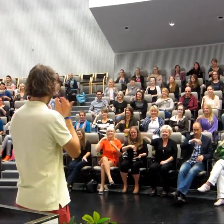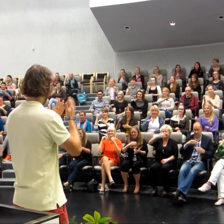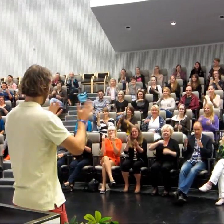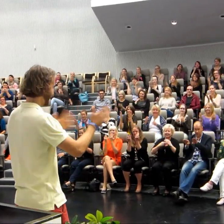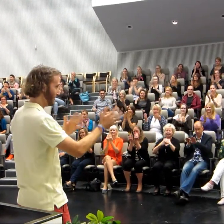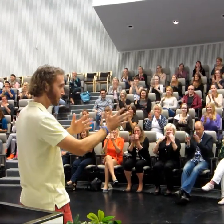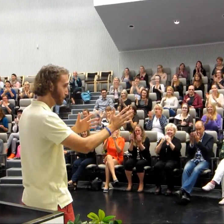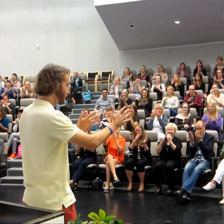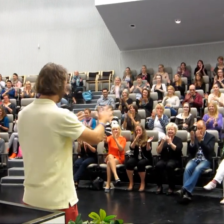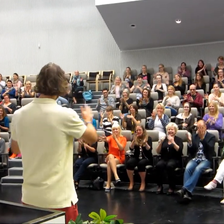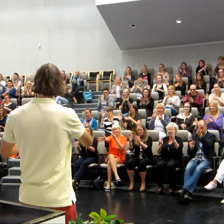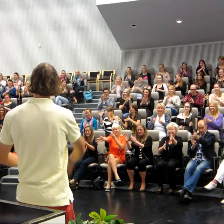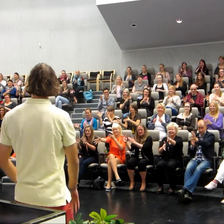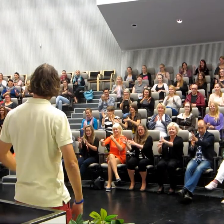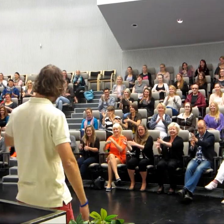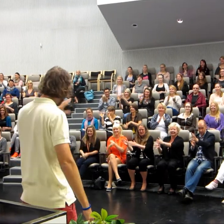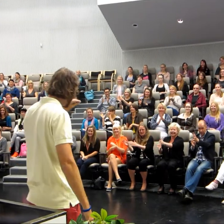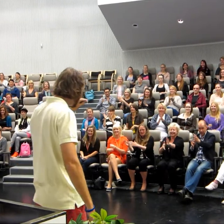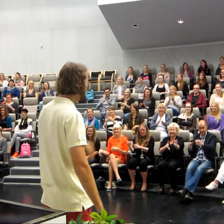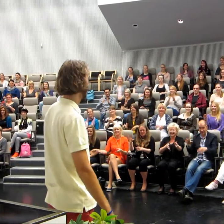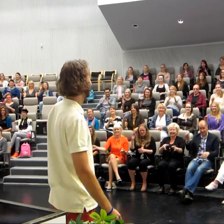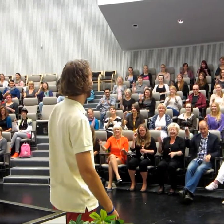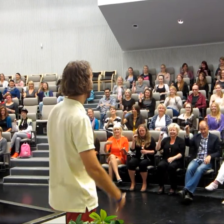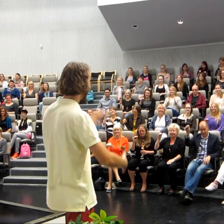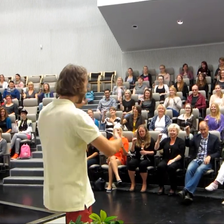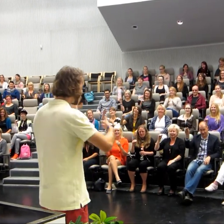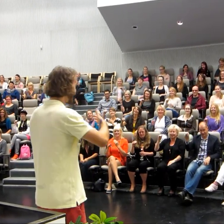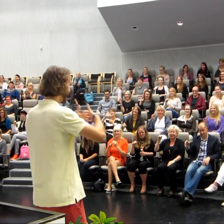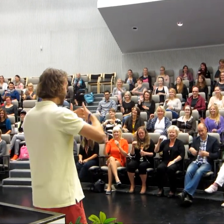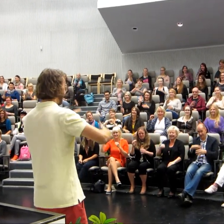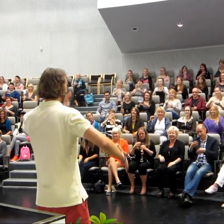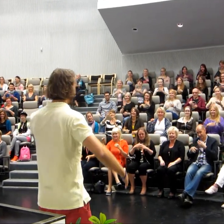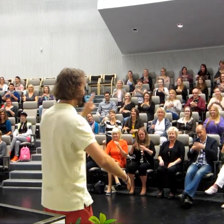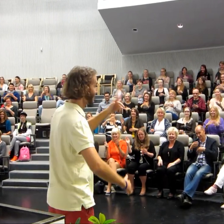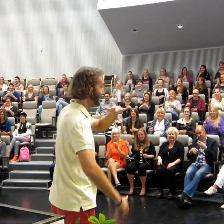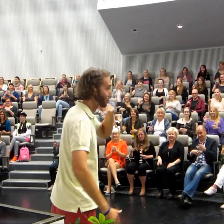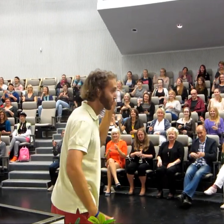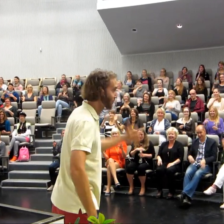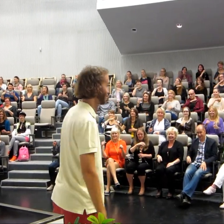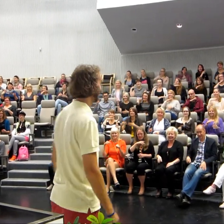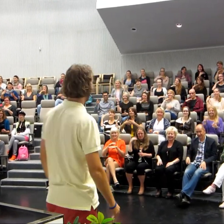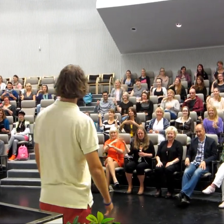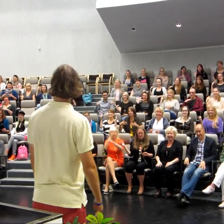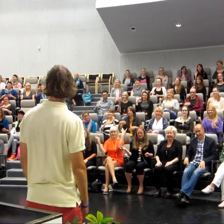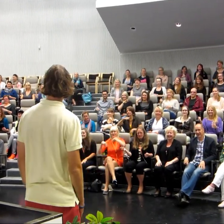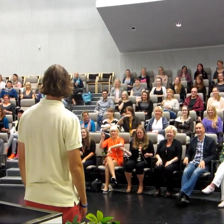Koko koulu viittoo. Joo, viittomakieli on aivan